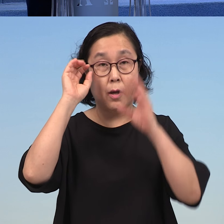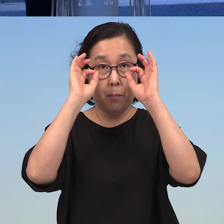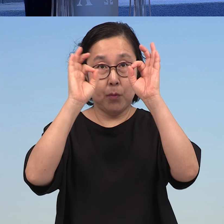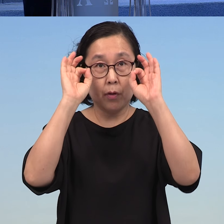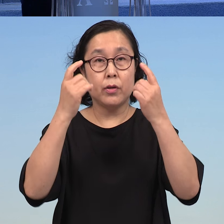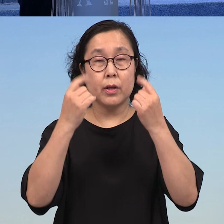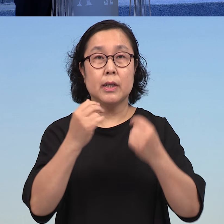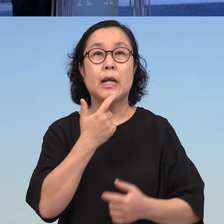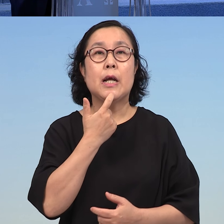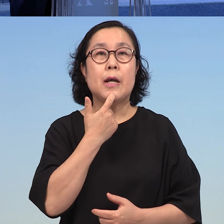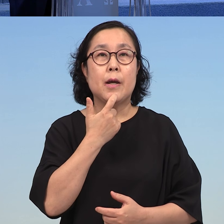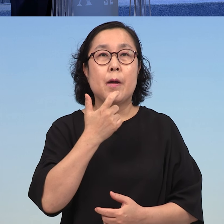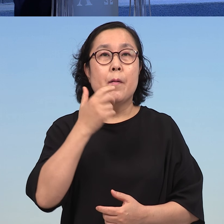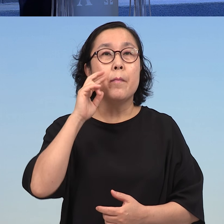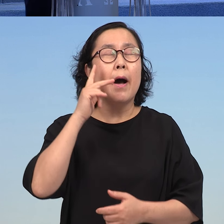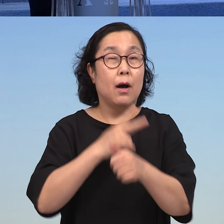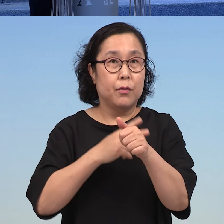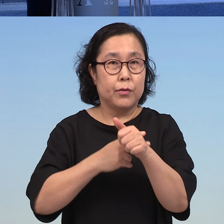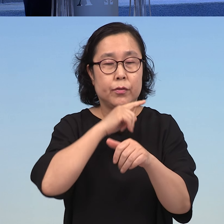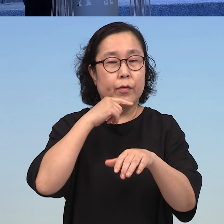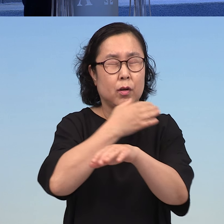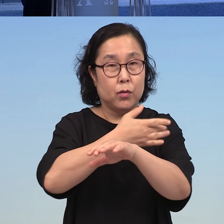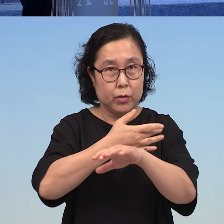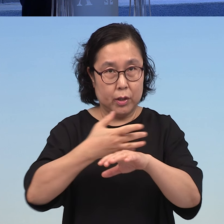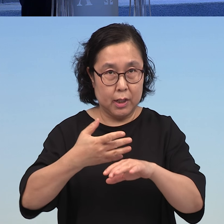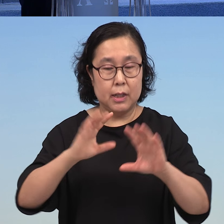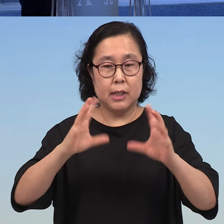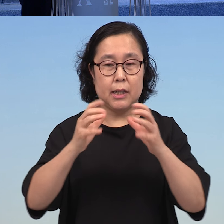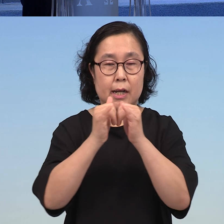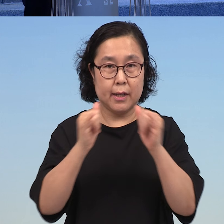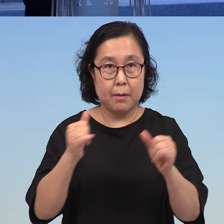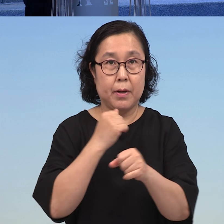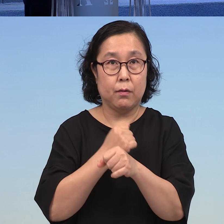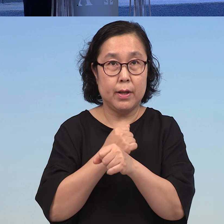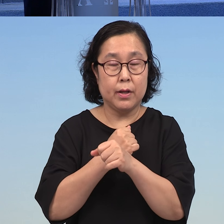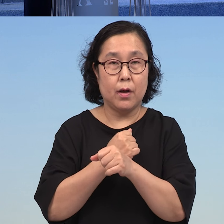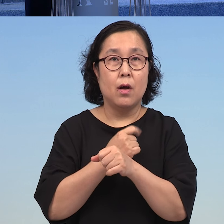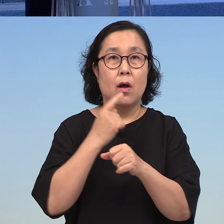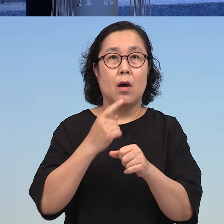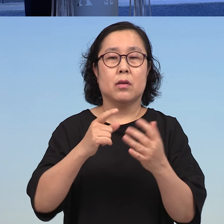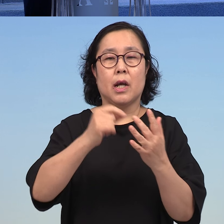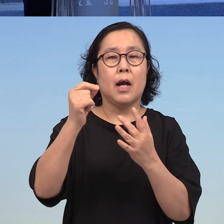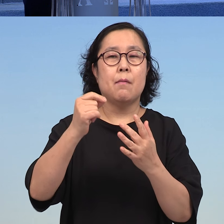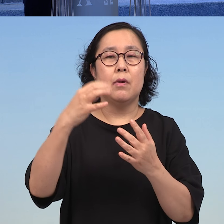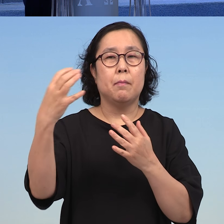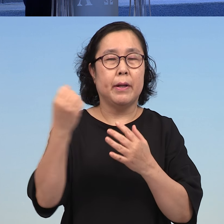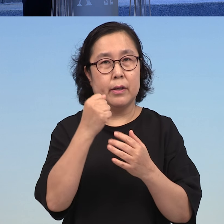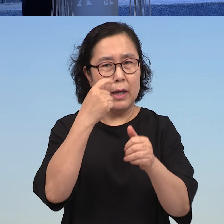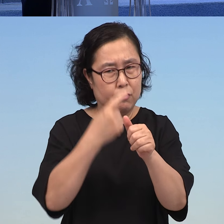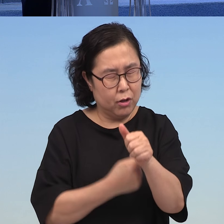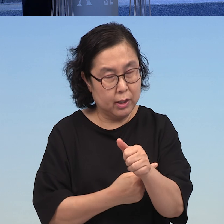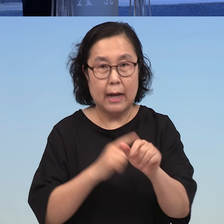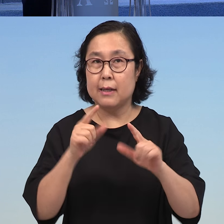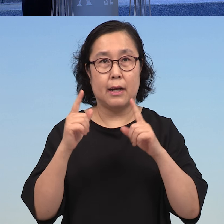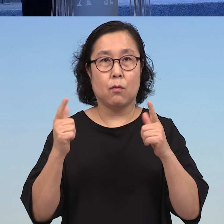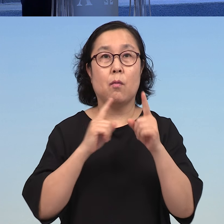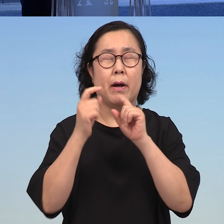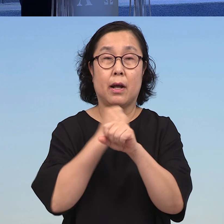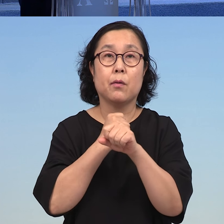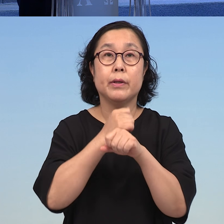지난주에 살펴본 것처럼 지금 바울은 그 혈통적인 이스라엘 민족이라고 해서 자동적으로 택함 받는 게